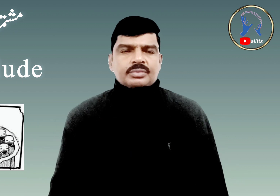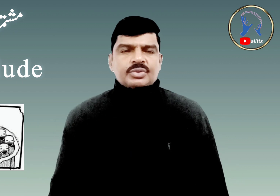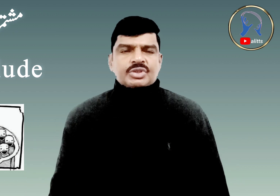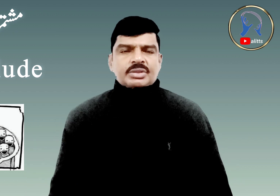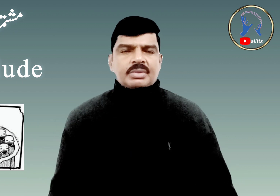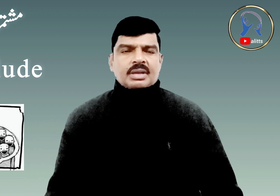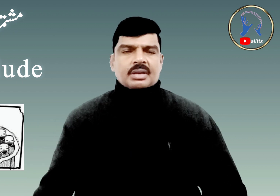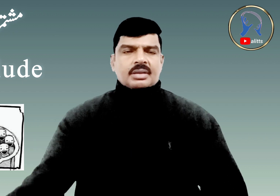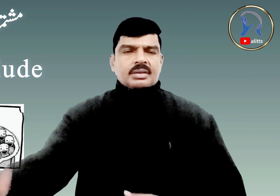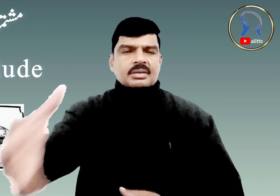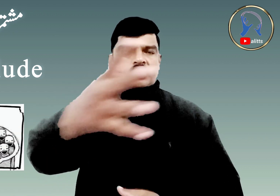मुश्तमल।